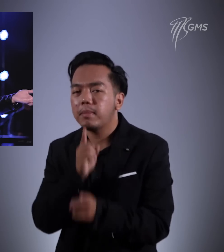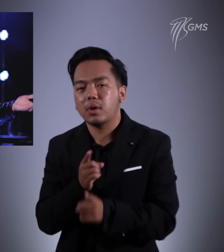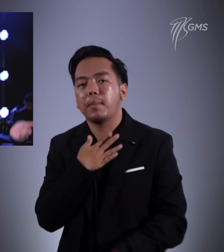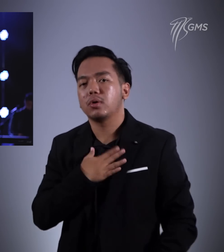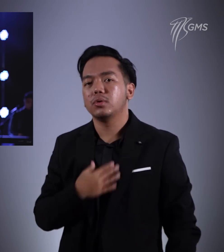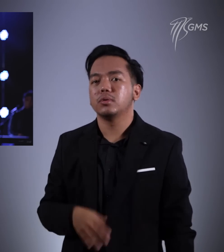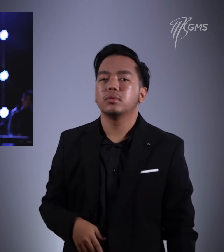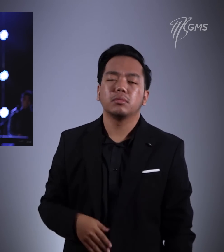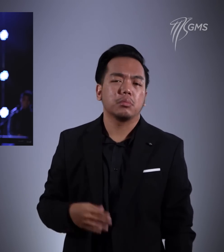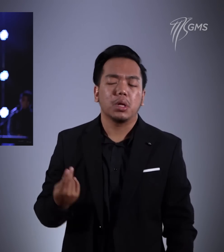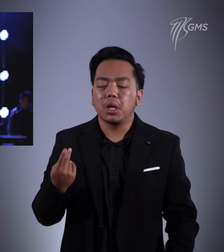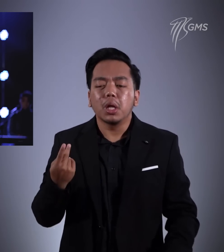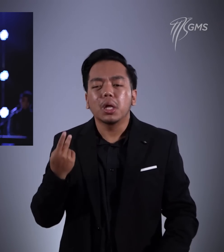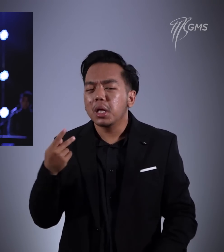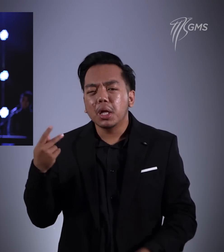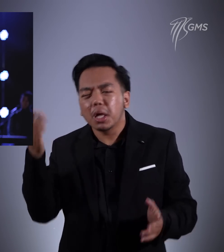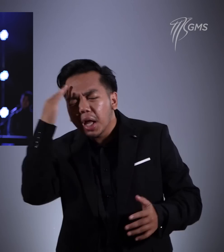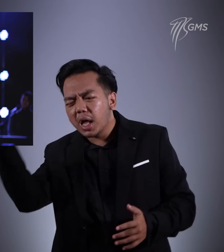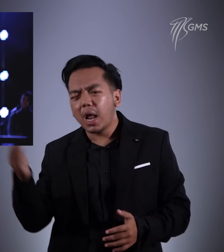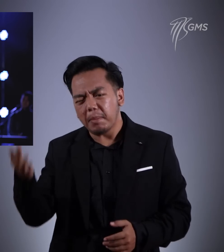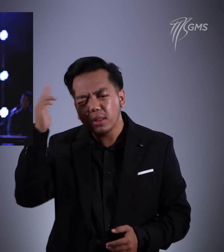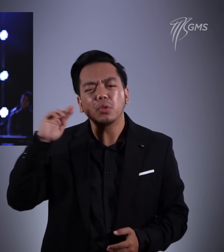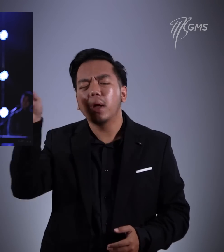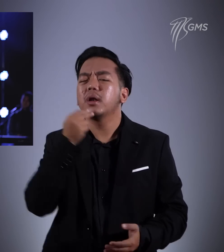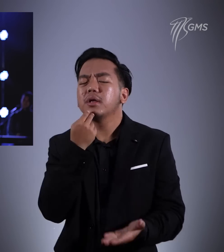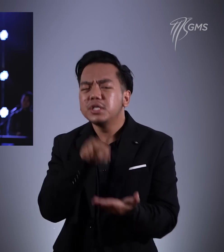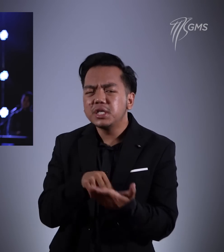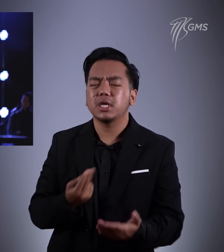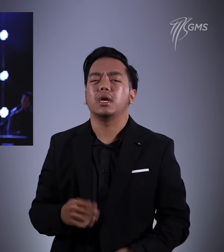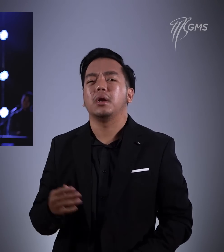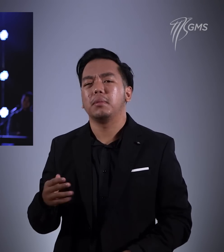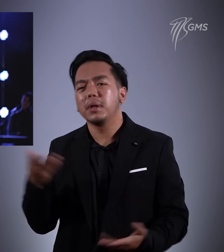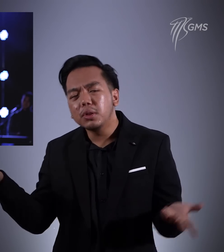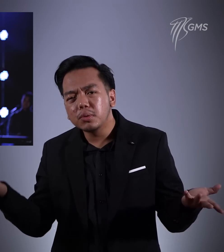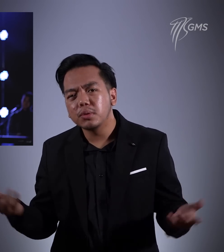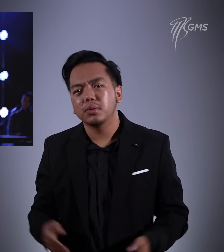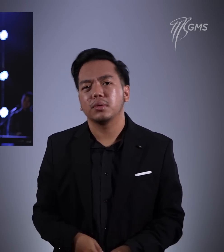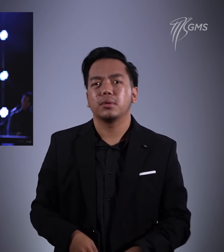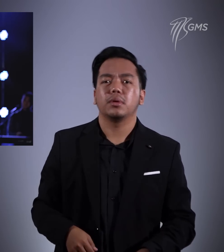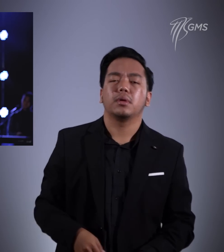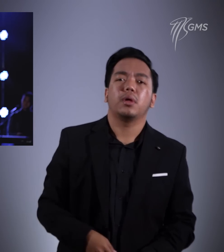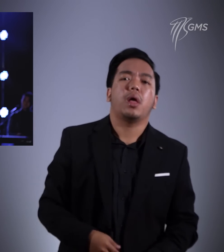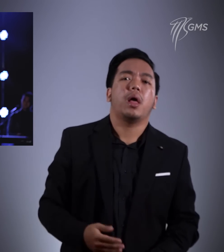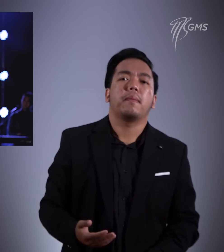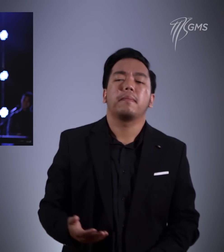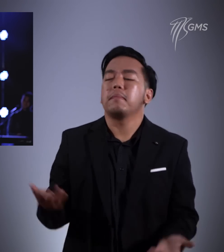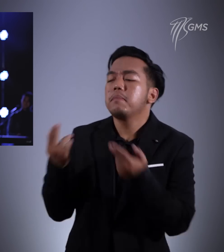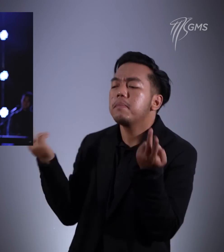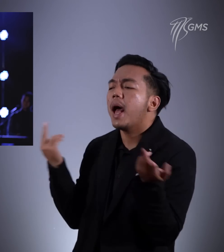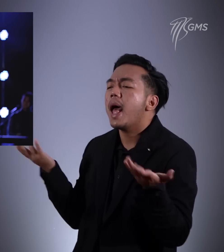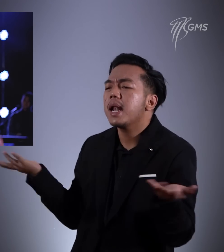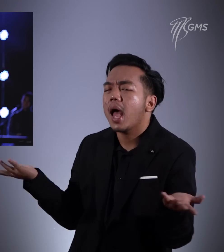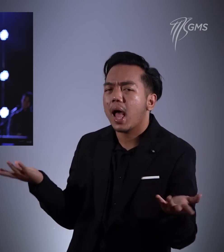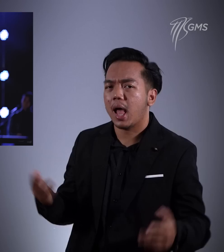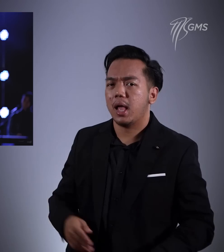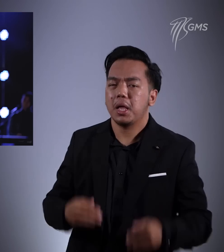izinkan demikian, kenapa realitanya berbeda? Mana keadilanmu ya Bapak? Katanya engkau Allah semesta alam, hakim